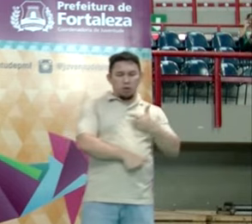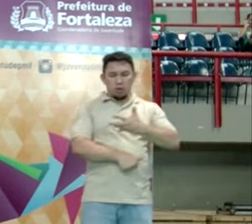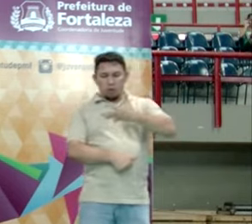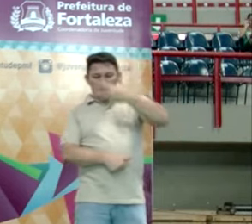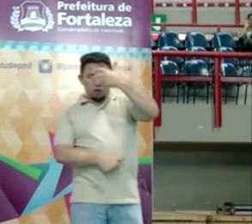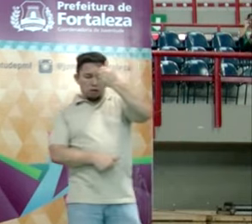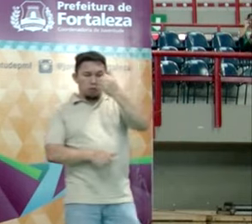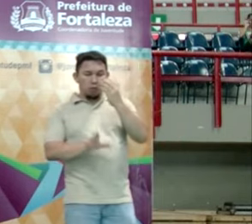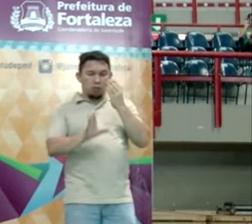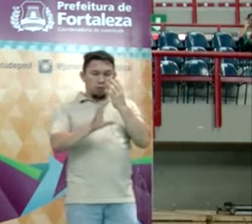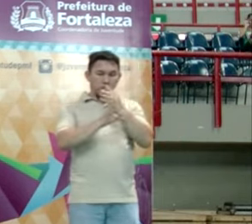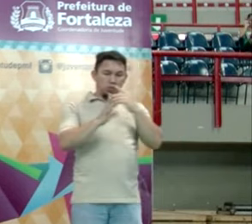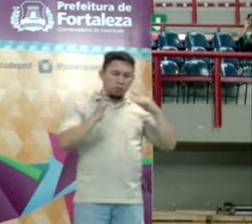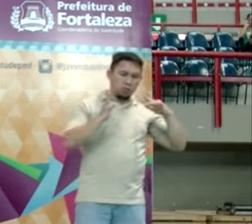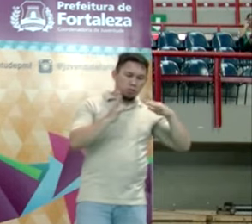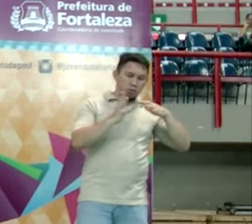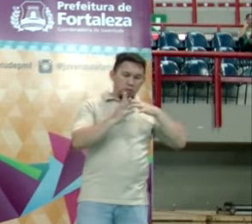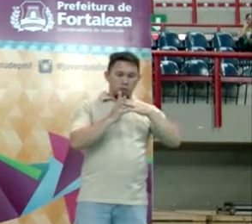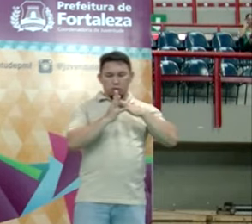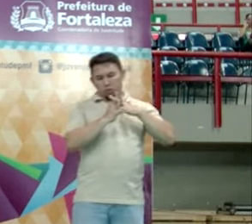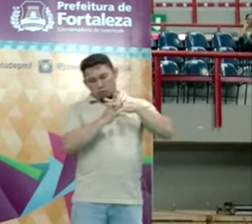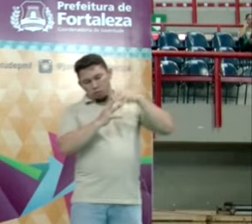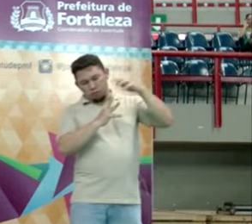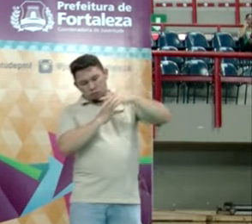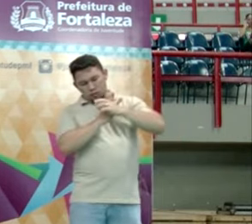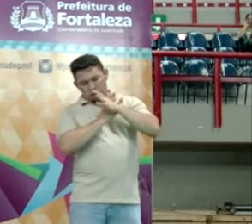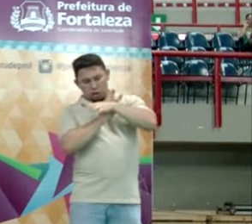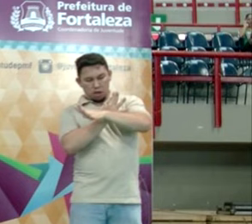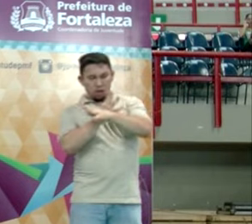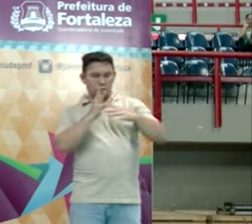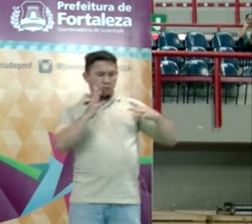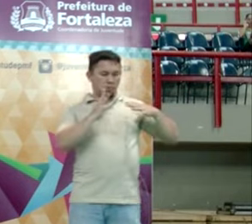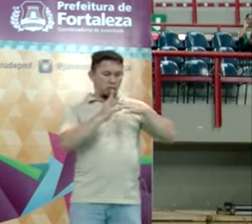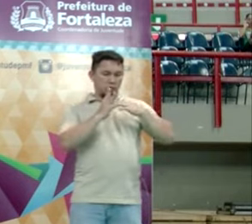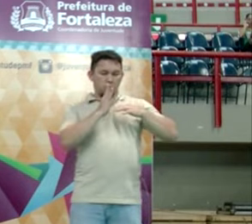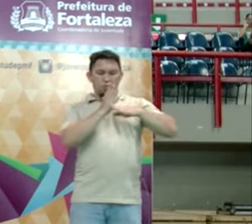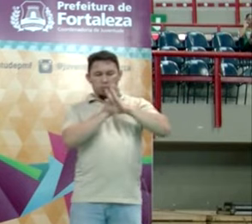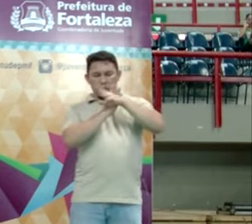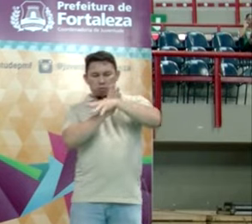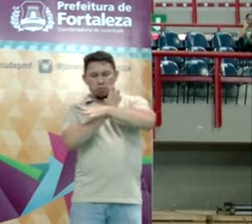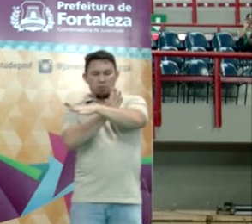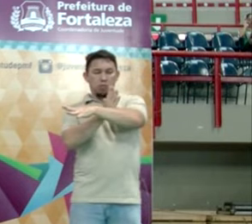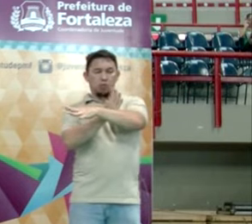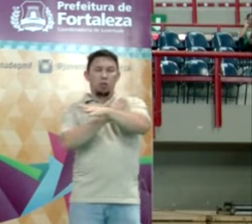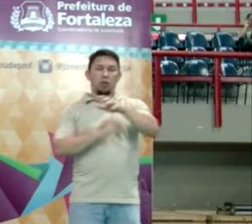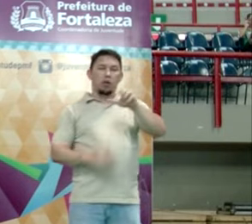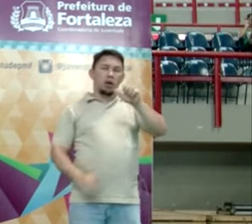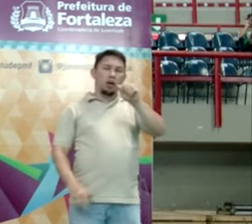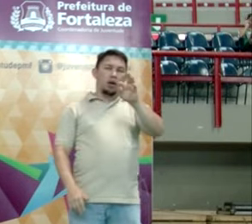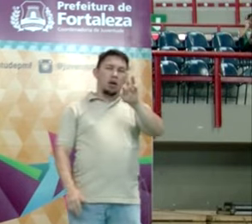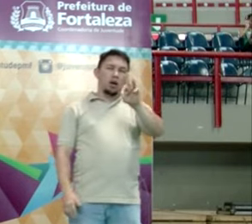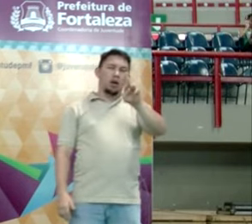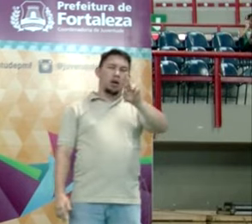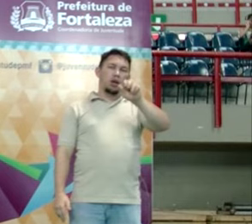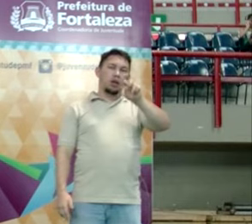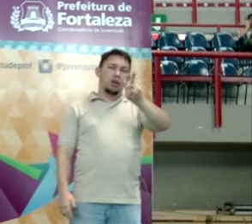por atravessar um meio. Mudança de velocidade por atravessar um meio.